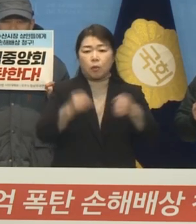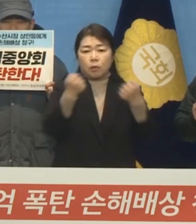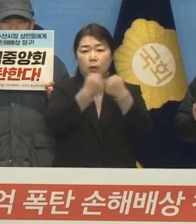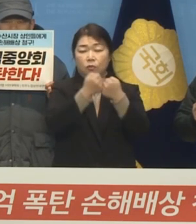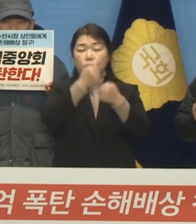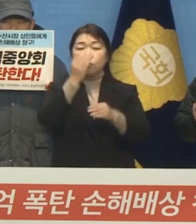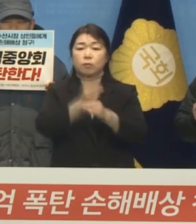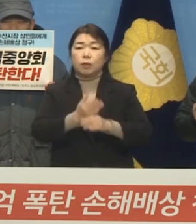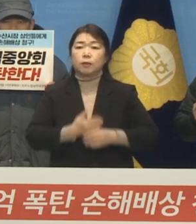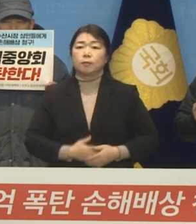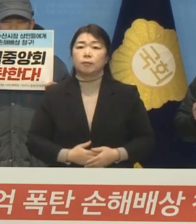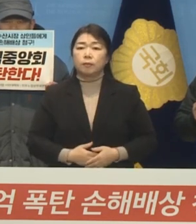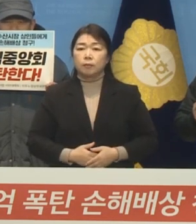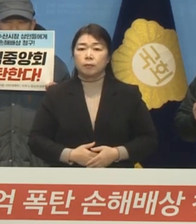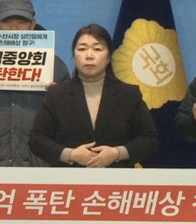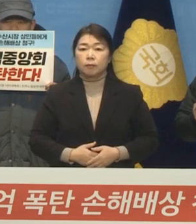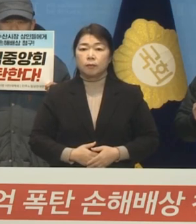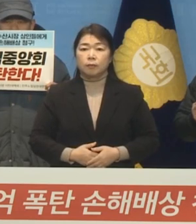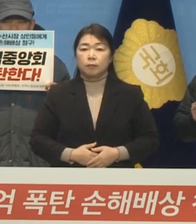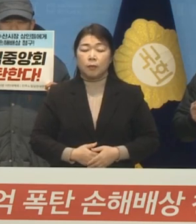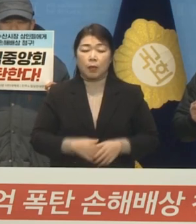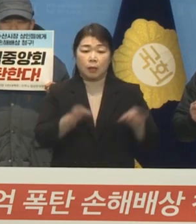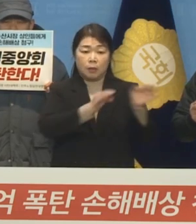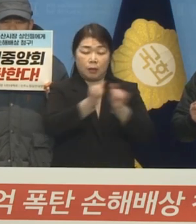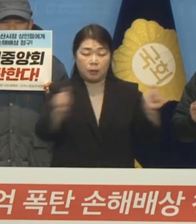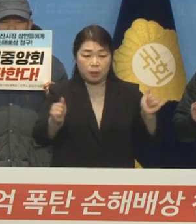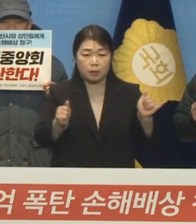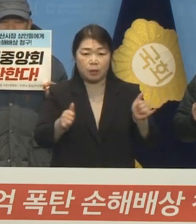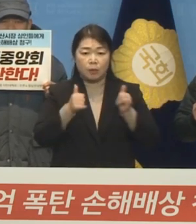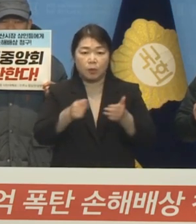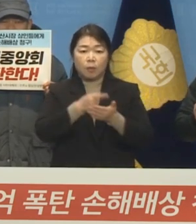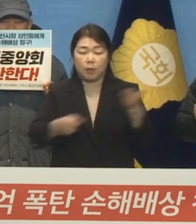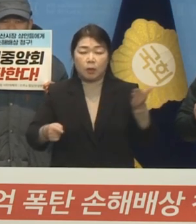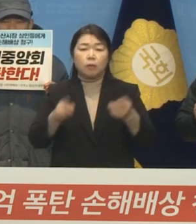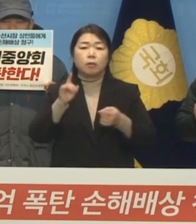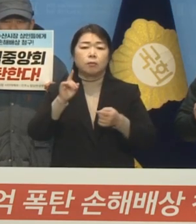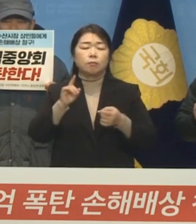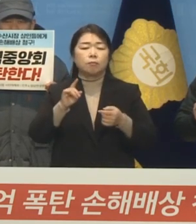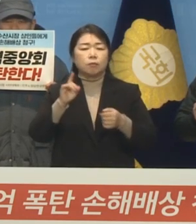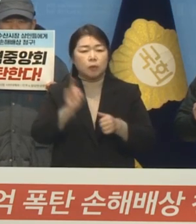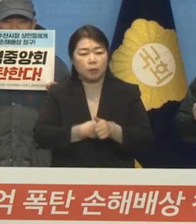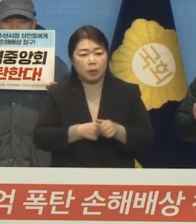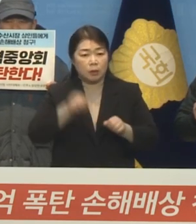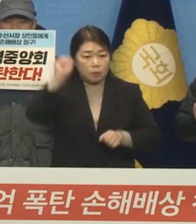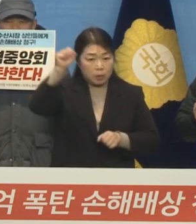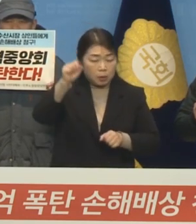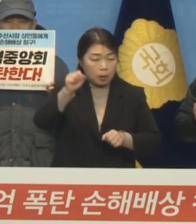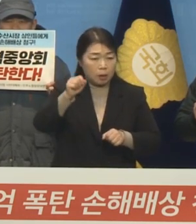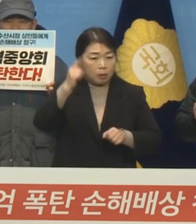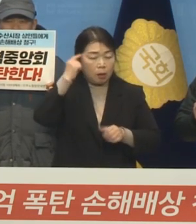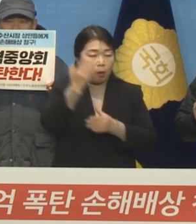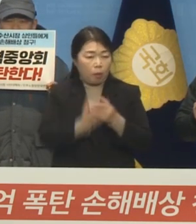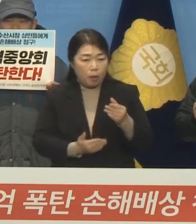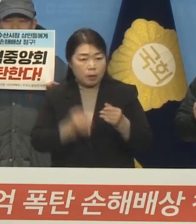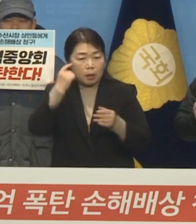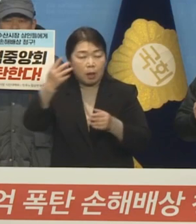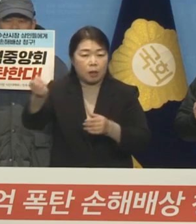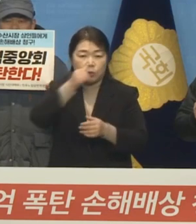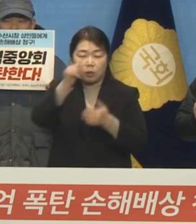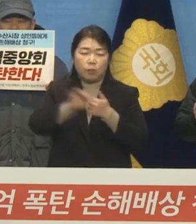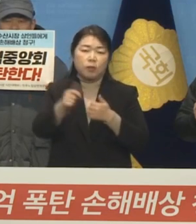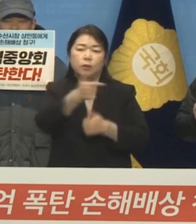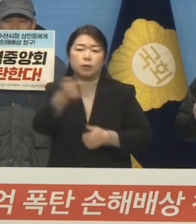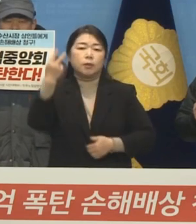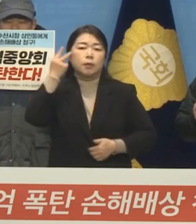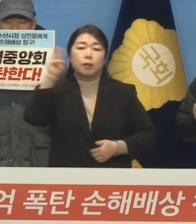있습니다. 수협중앙회는 상인들에 대한 선배소에 인한 상인들의 저항이 무너진다고 생각한다면 그것은 큰